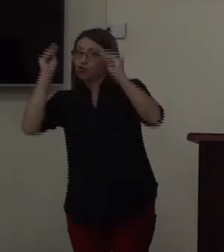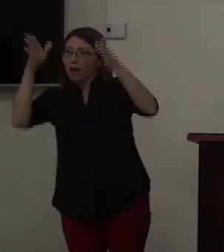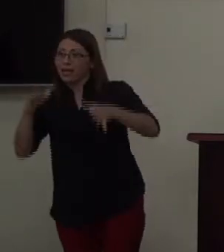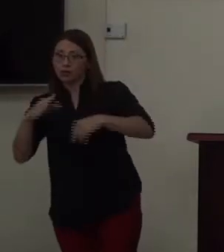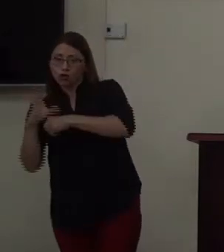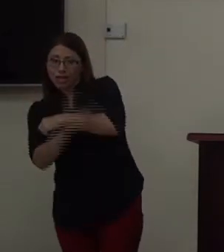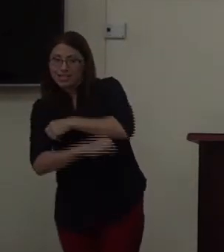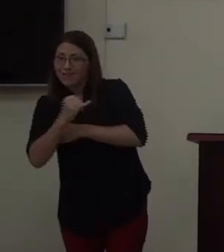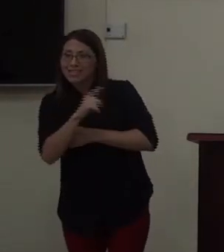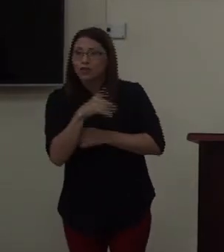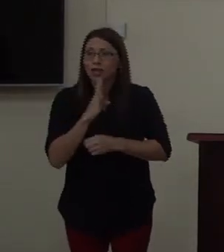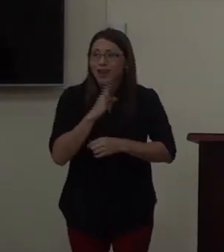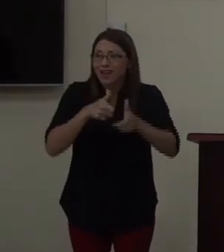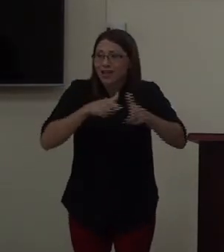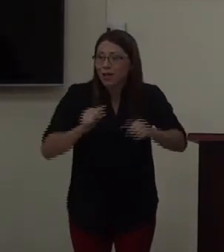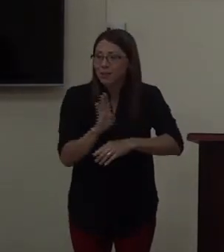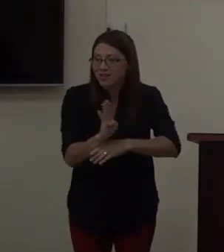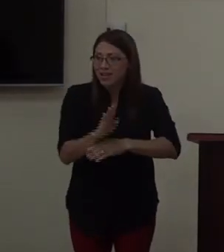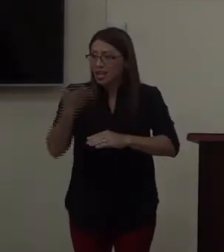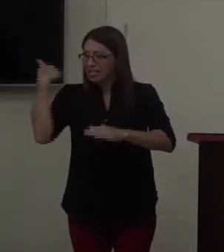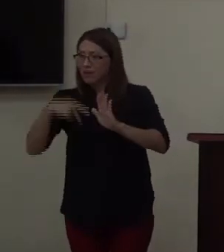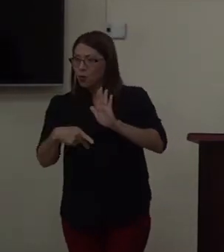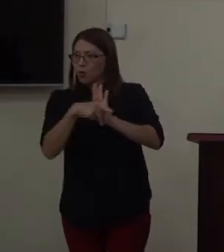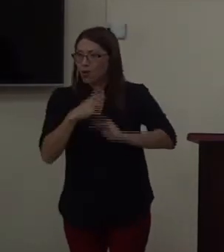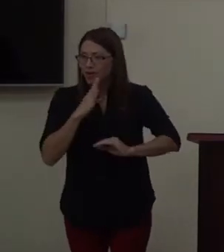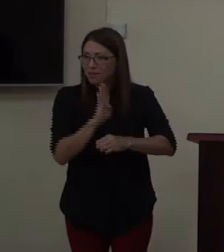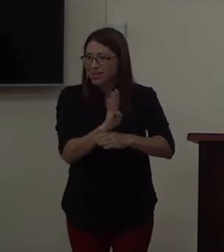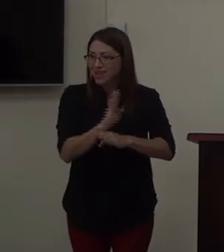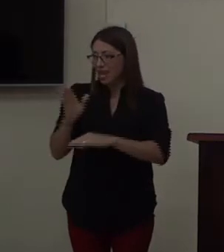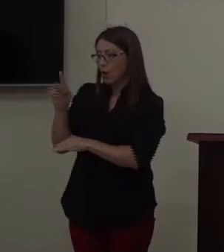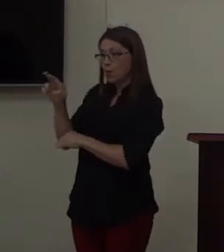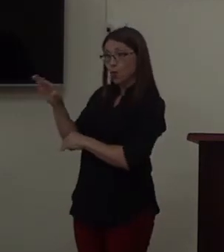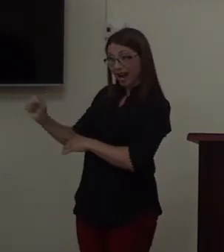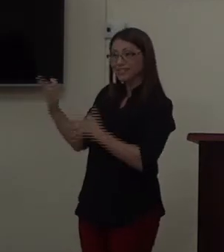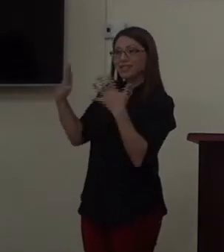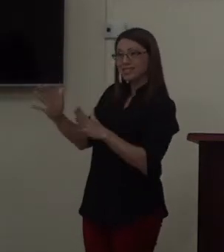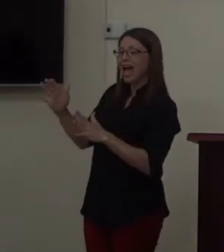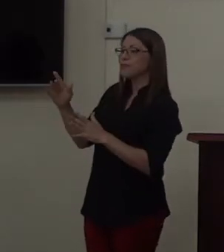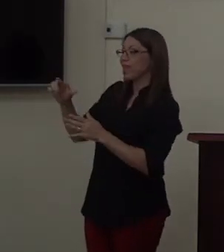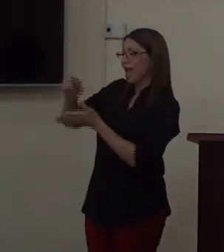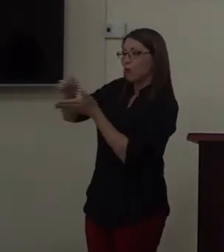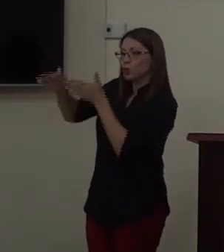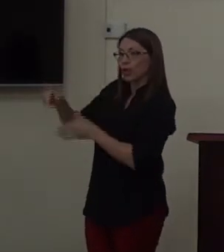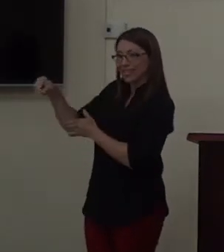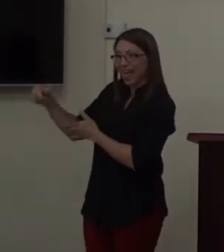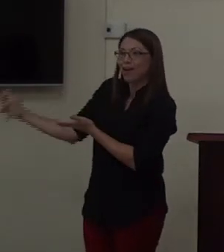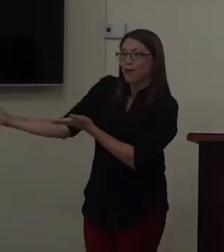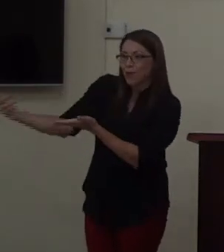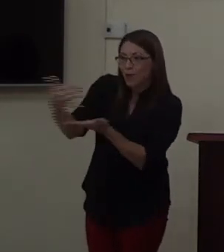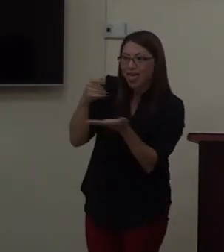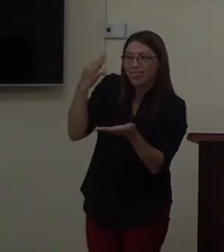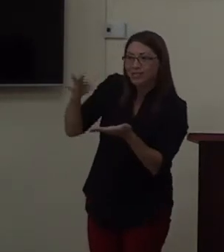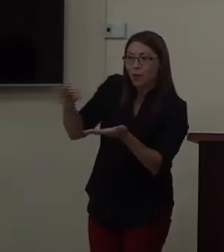por hablar Briblis, estaba prohibido hablar Briblis. De Bruncas hay un testimonio recogido por cortezada de adultos que él entrevistó y le